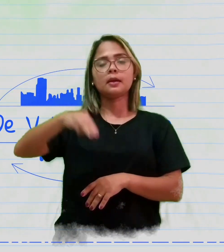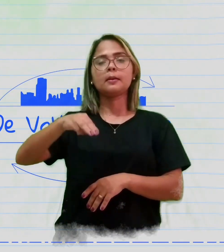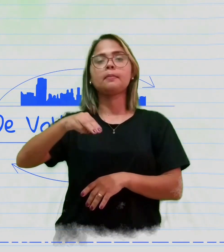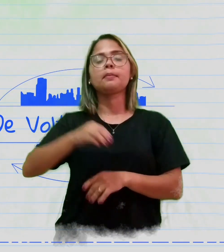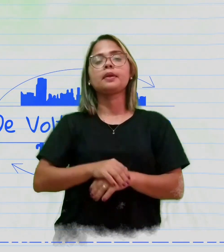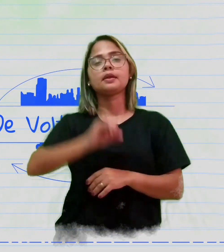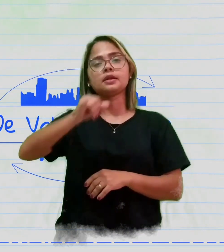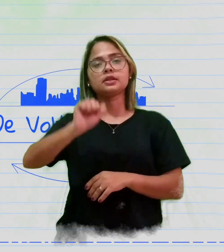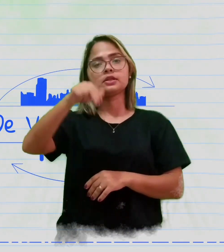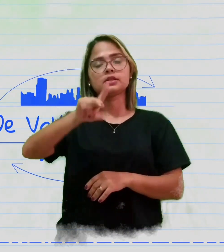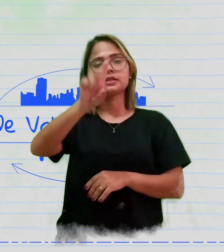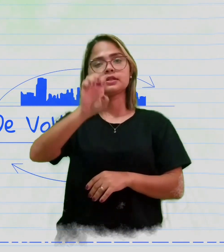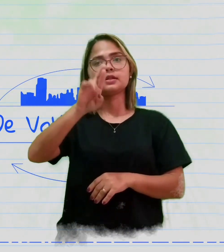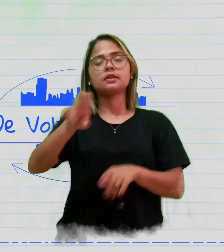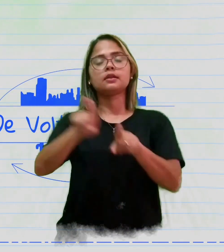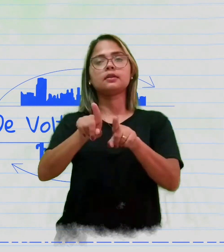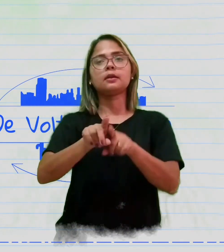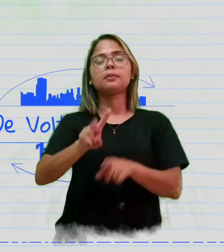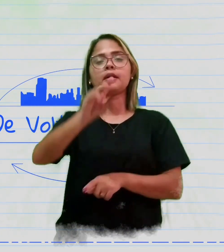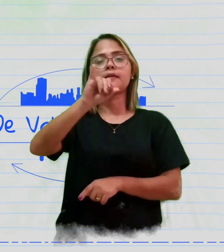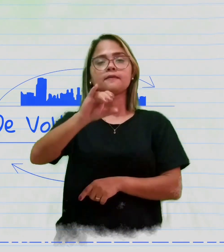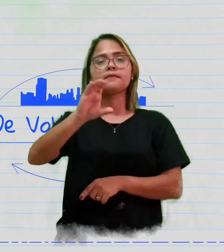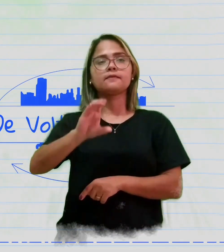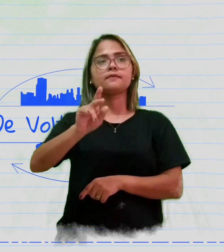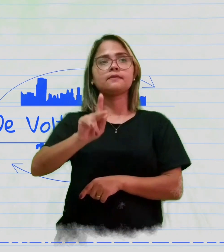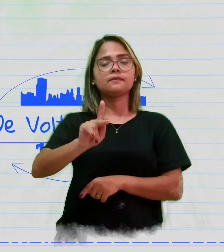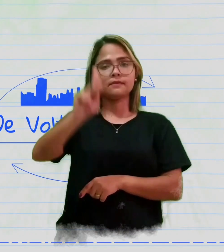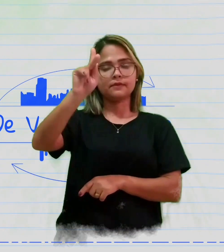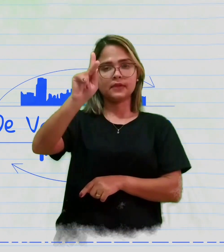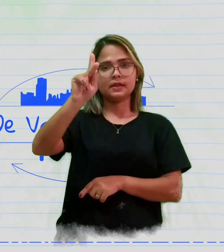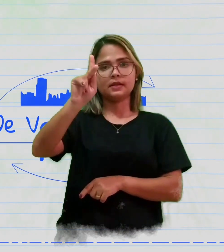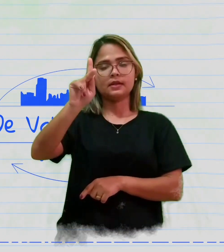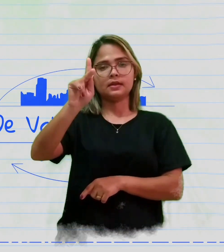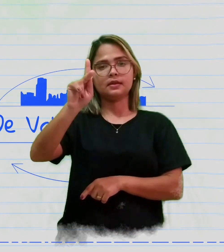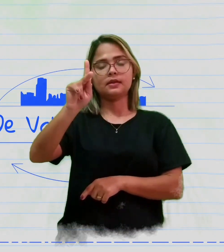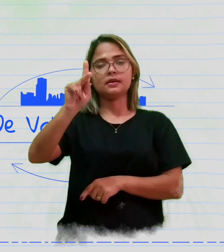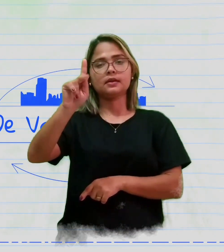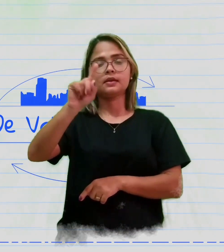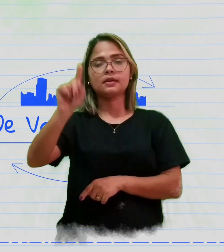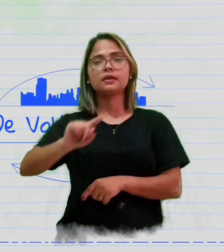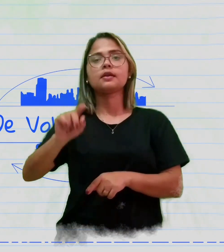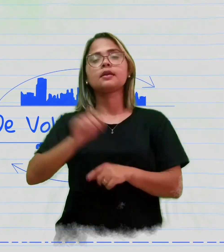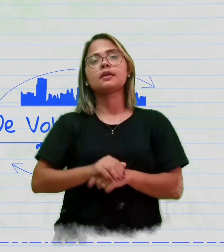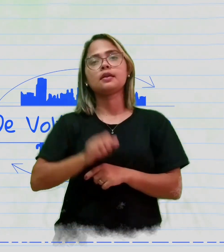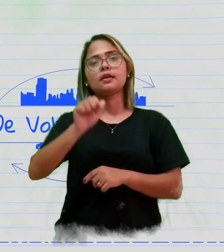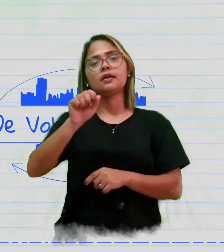Um beijo, um cheiro e com vocês, Amarelo, a música que deu pontapé inicial à Rádio